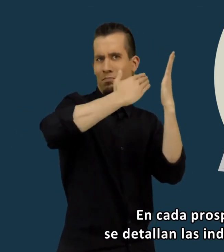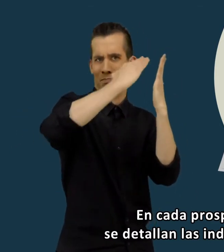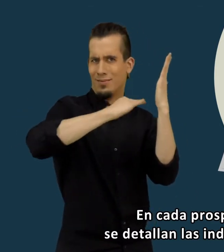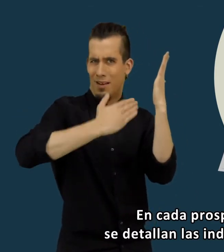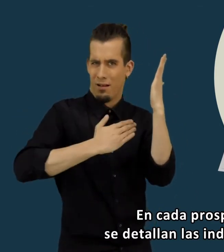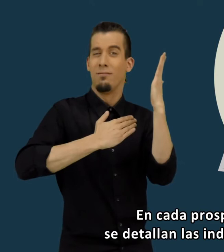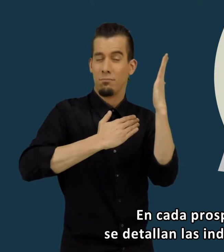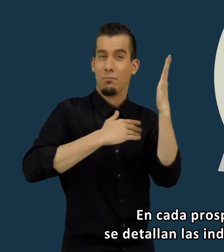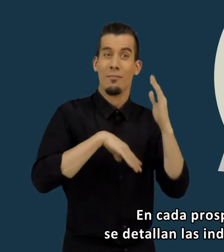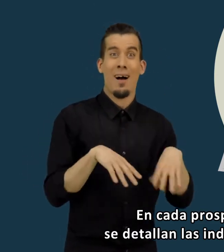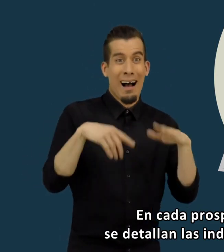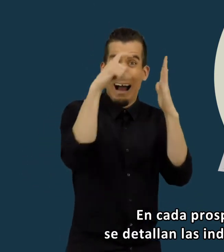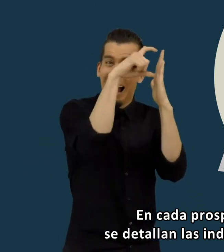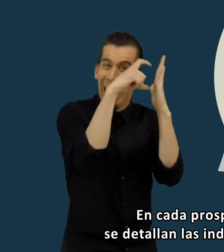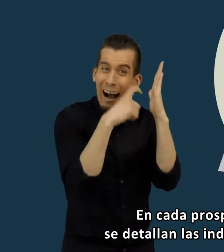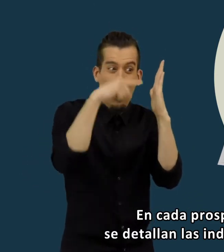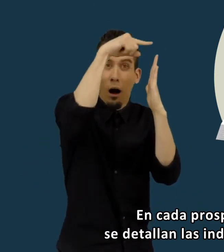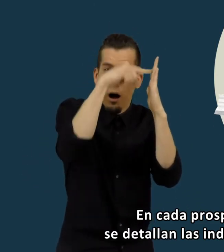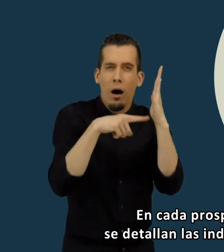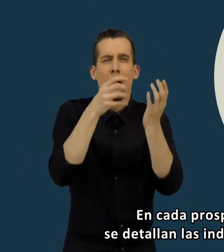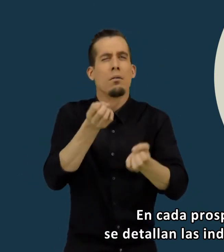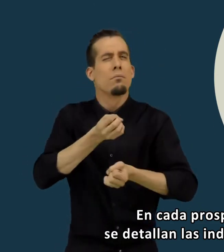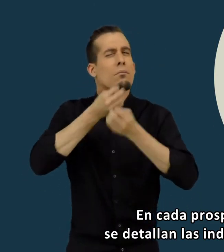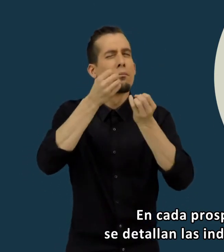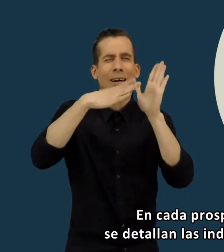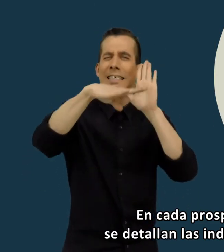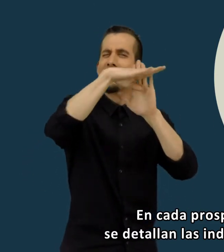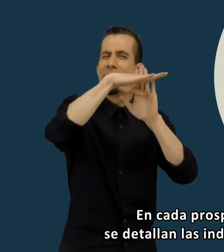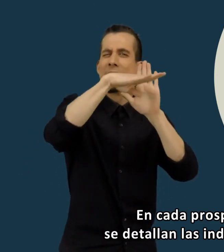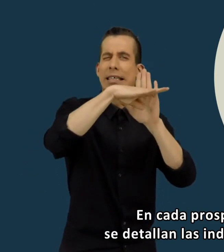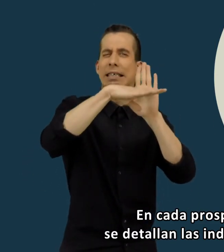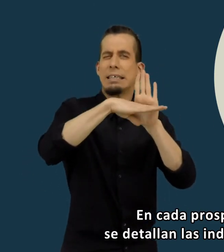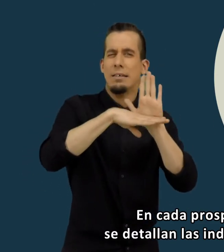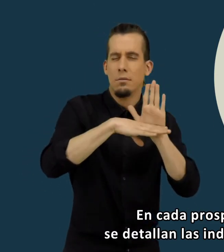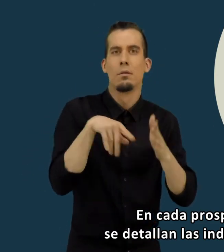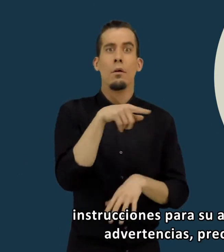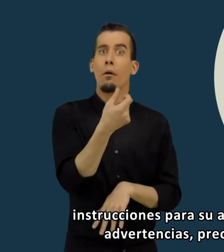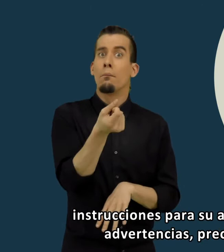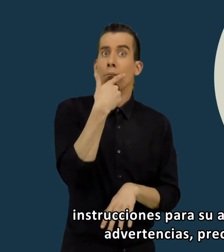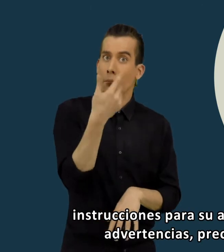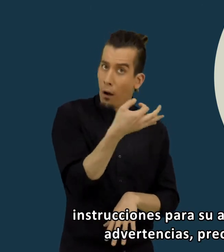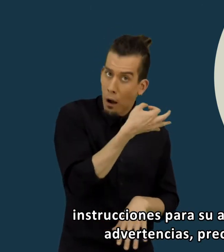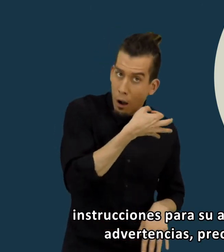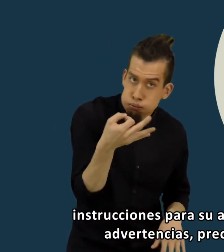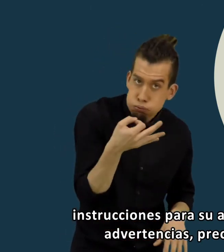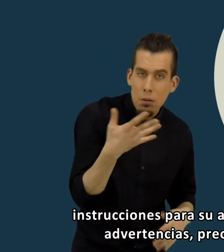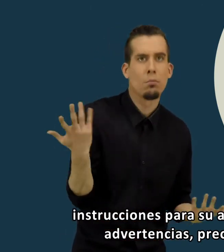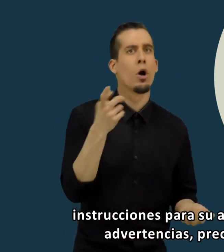En cada prospecto se detallan las indicaciones, instrucciones para su